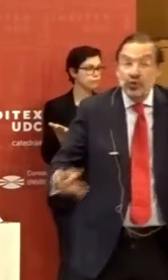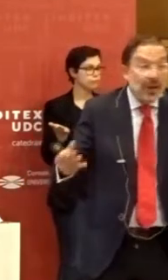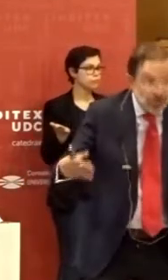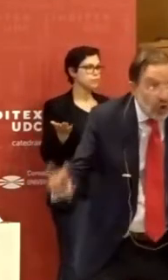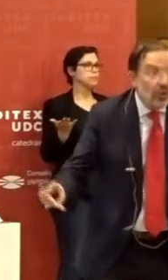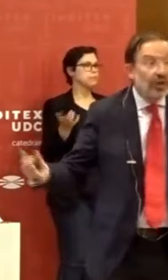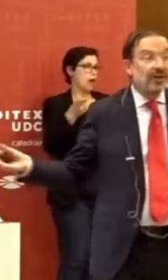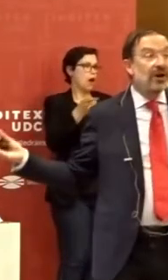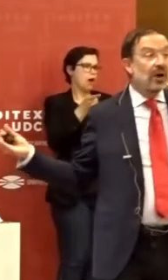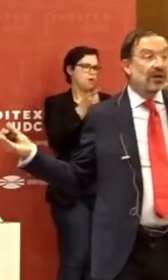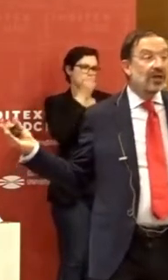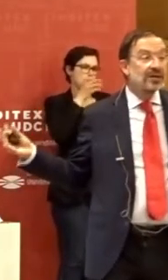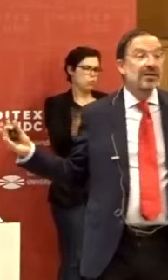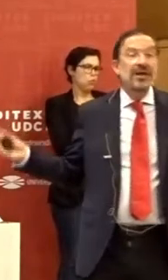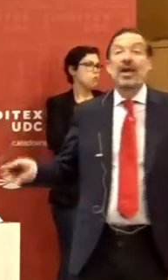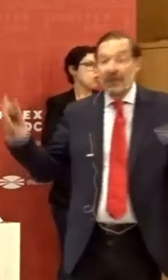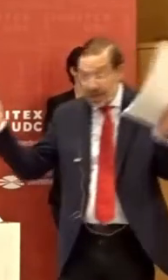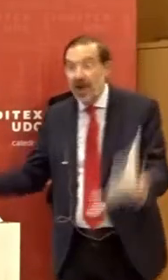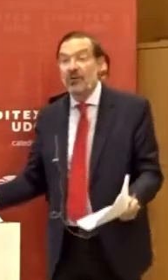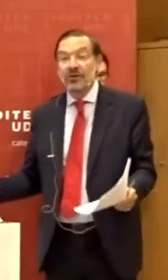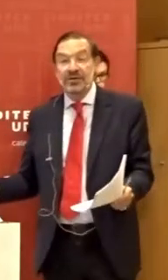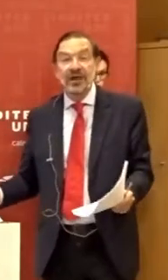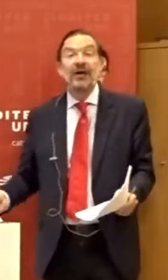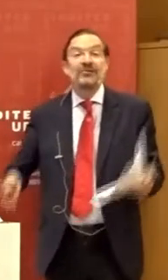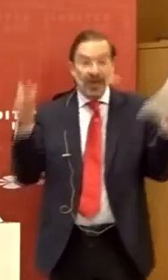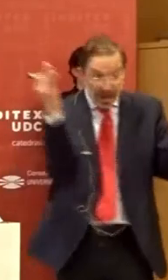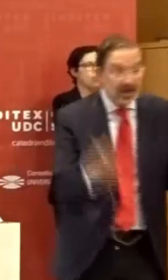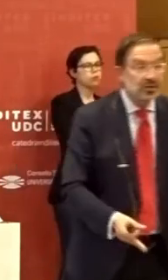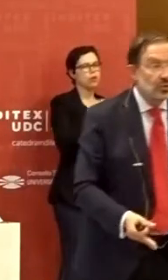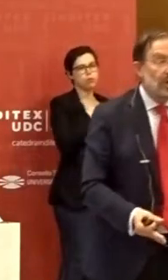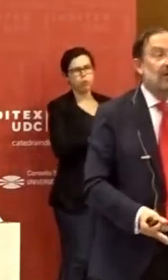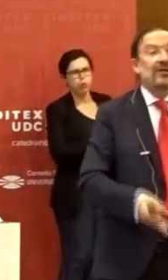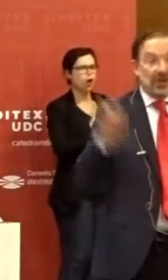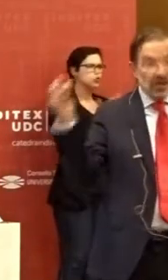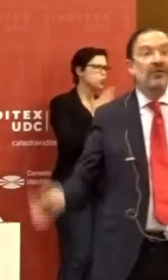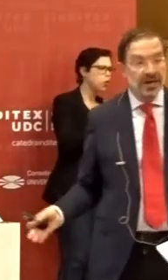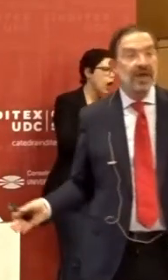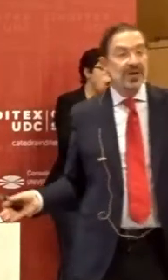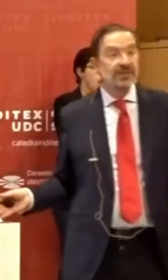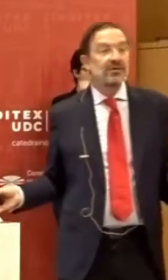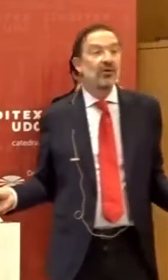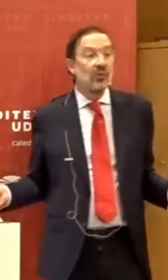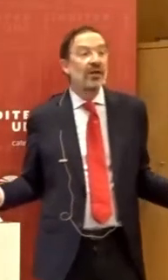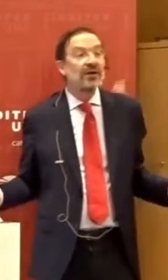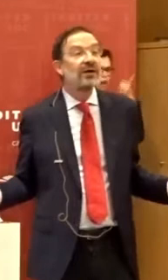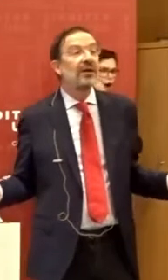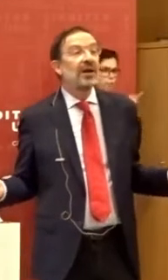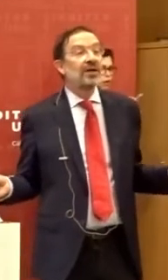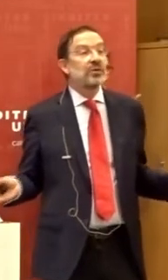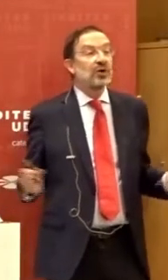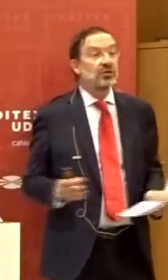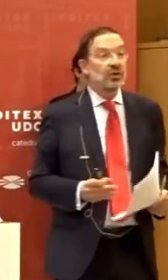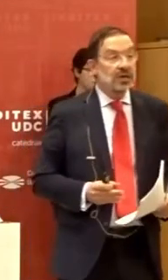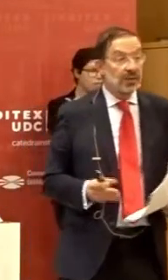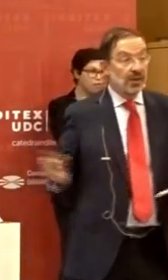es mucho más cómodo hacer manualidades que venir a la universidad, tener que estudiar y tener que hacer exámenes, como hacen